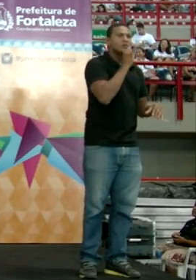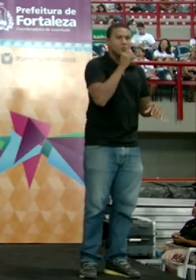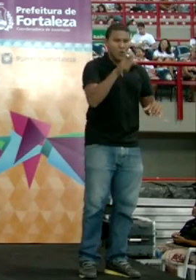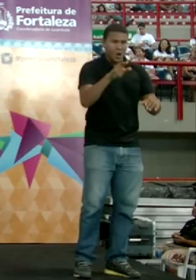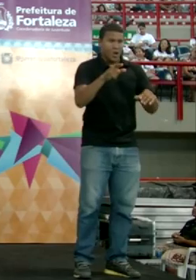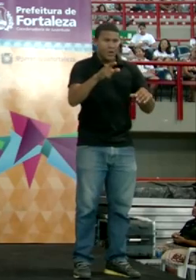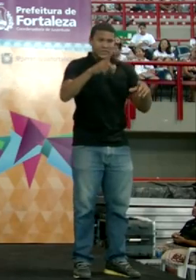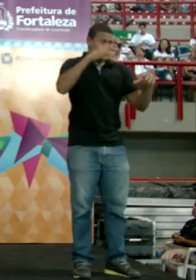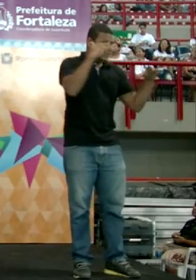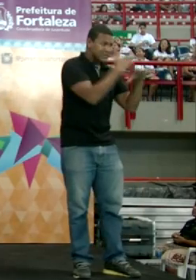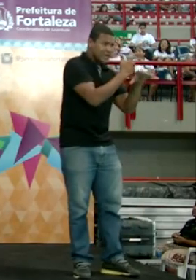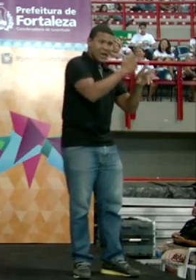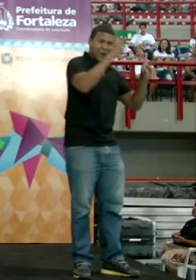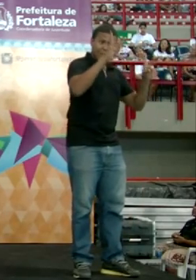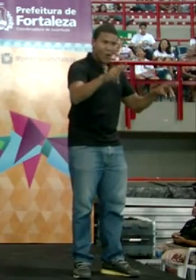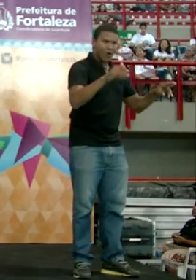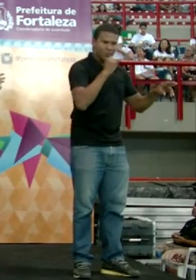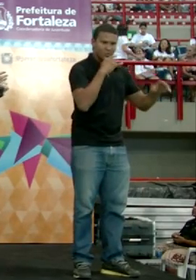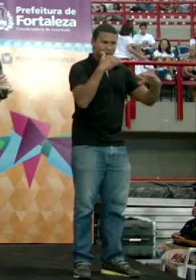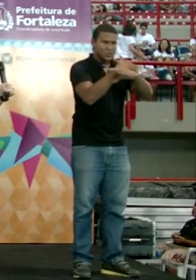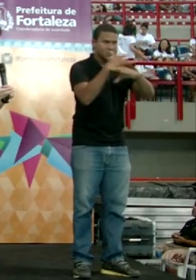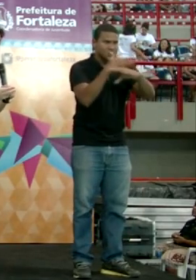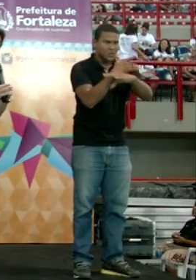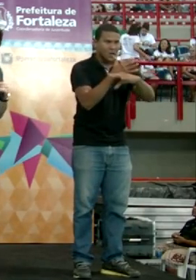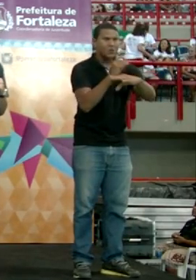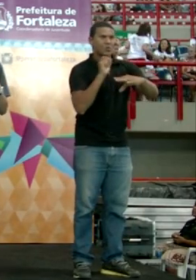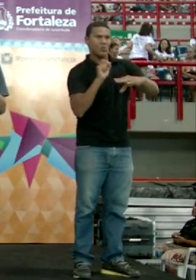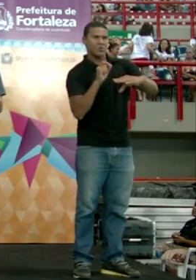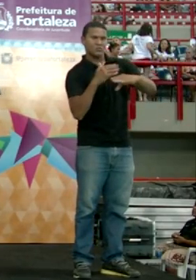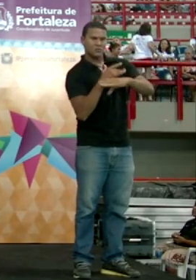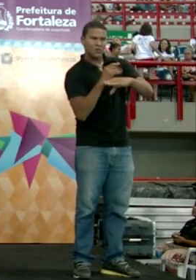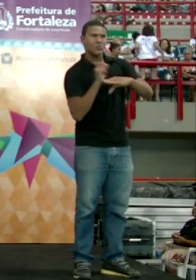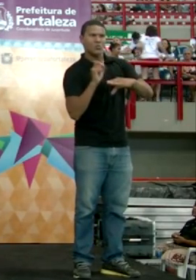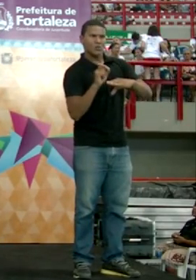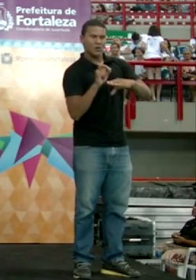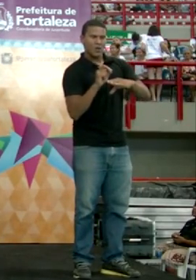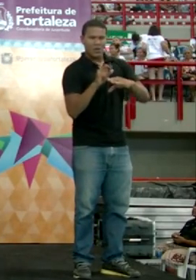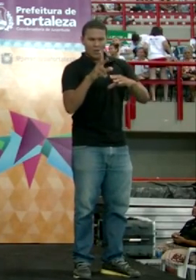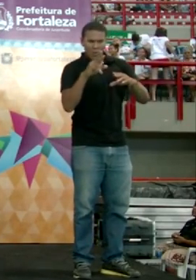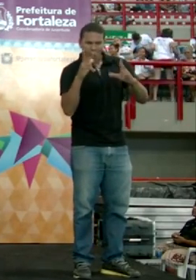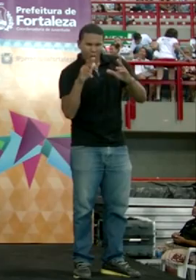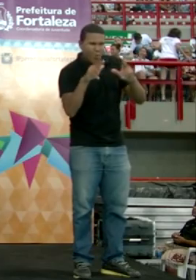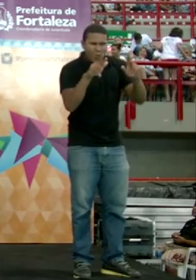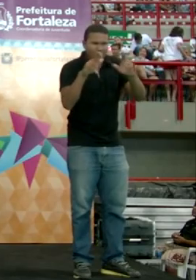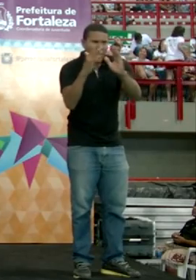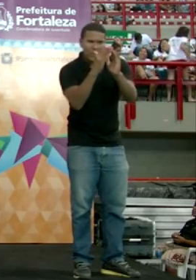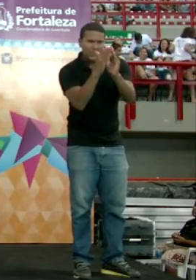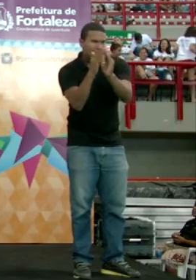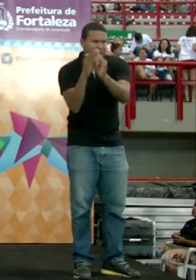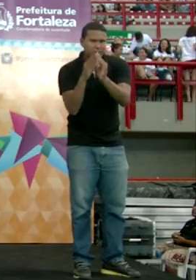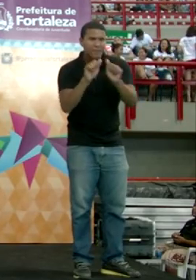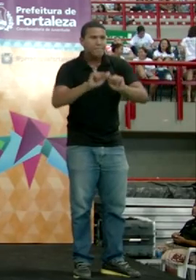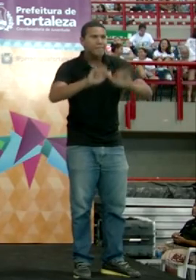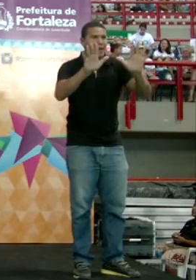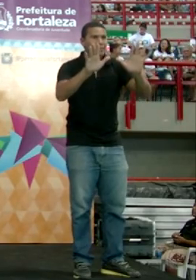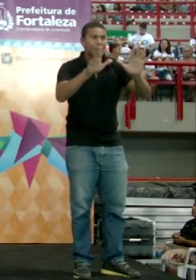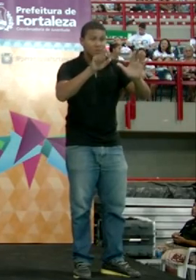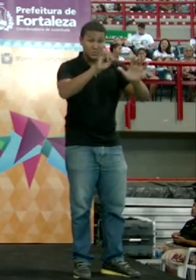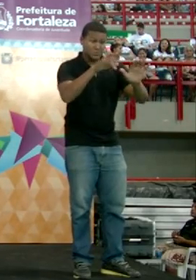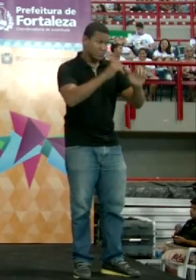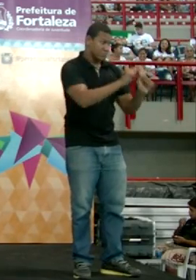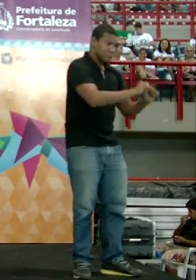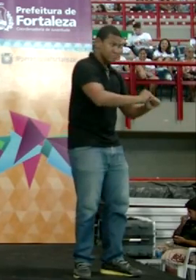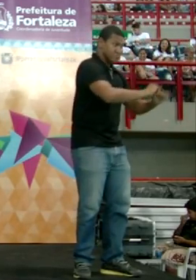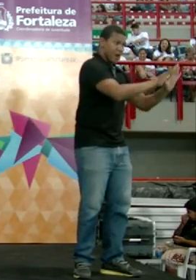posto de saúde. Com a vantagem que na cidade nova era tudo o quê? Novinho, né? Então, esse foi um caso bacana, houve